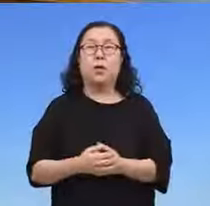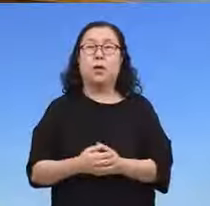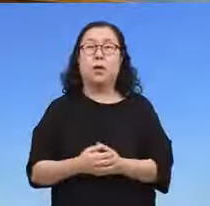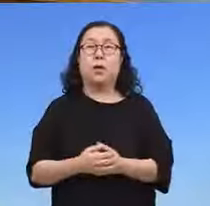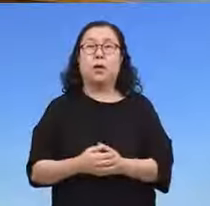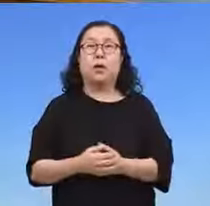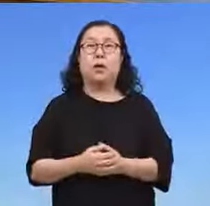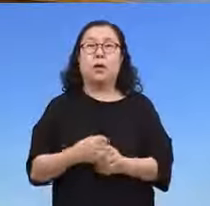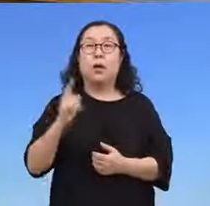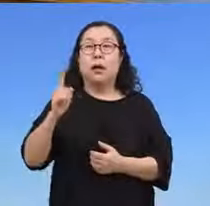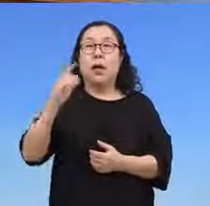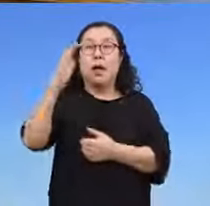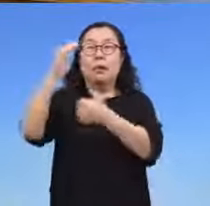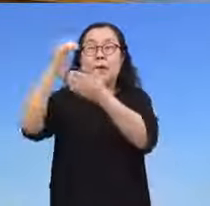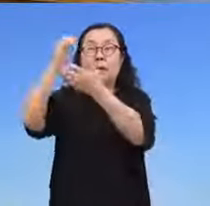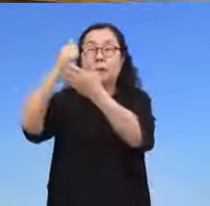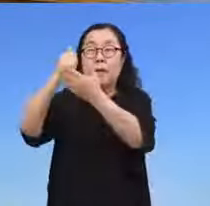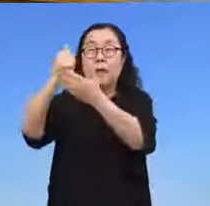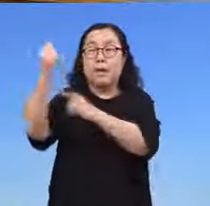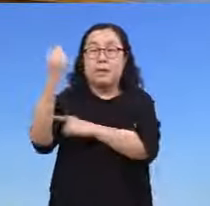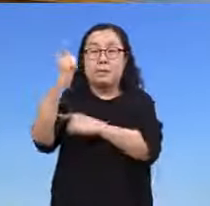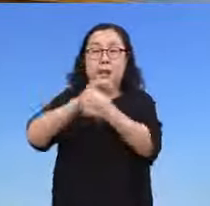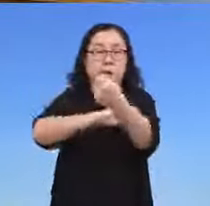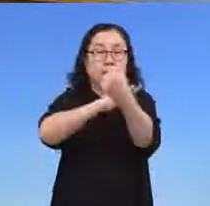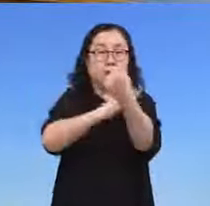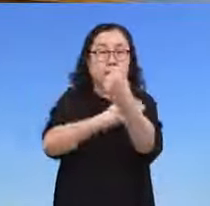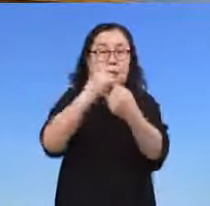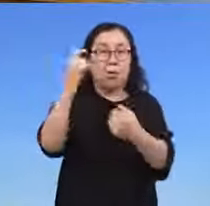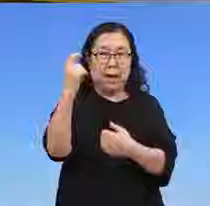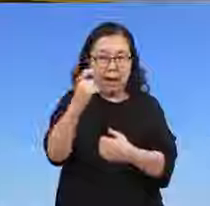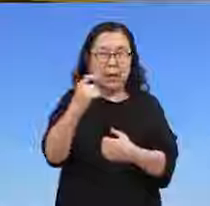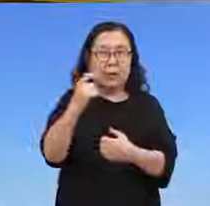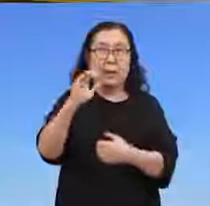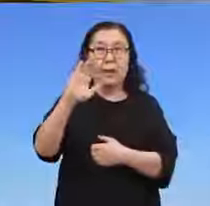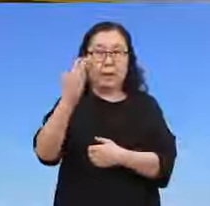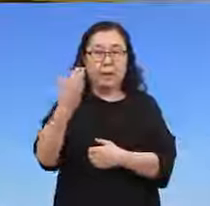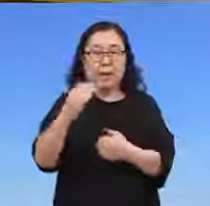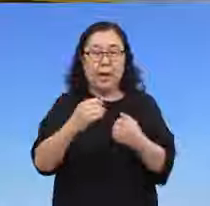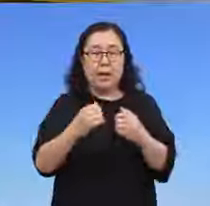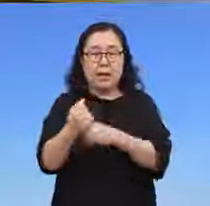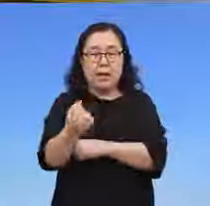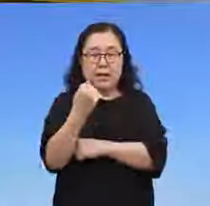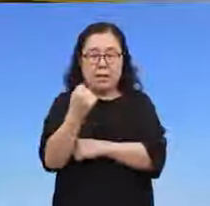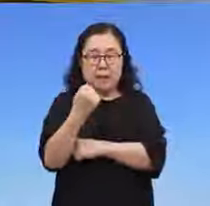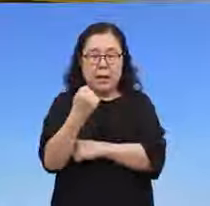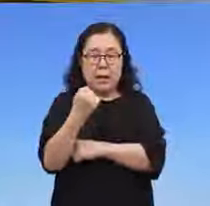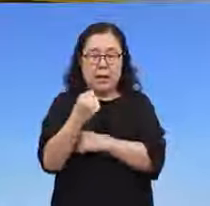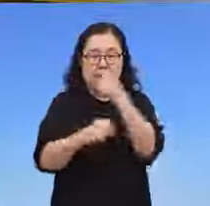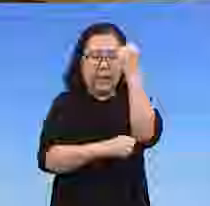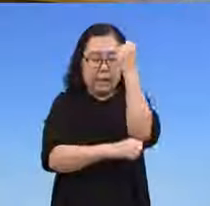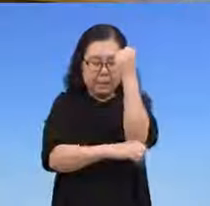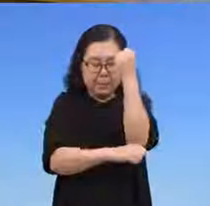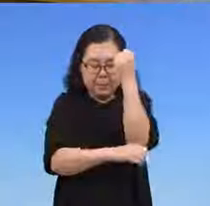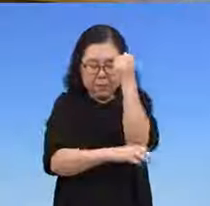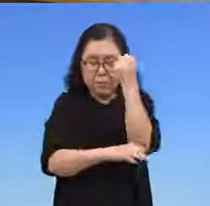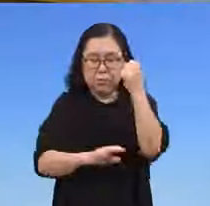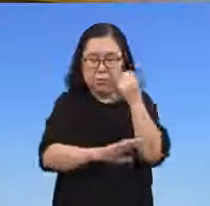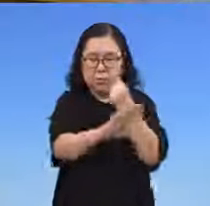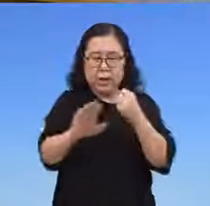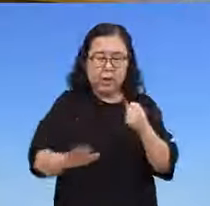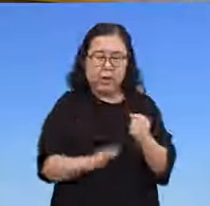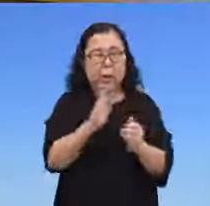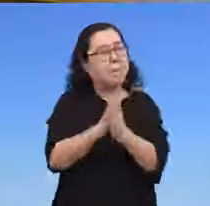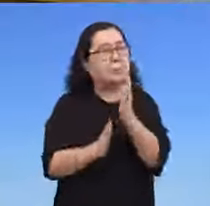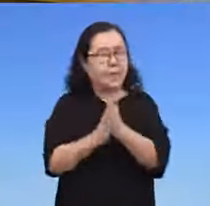안에서와 누구의 힘입니까? 그분의 힘의 능력으로 강건해집니다. 힘의 원천은 우리에게 있지 않다는 걸 시작부터 선포하고 있는